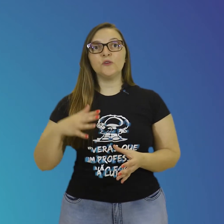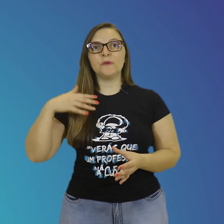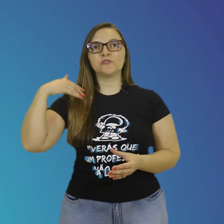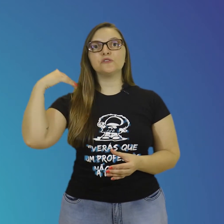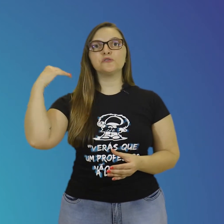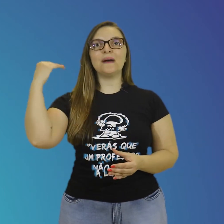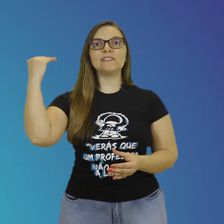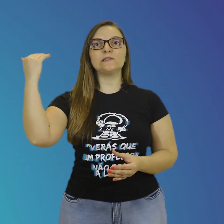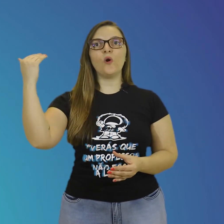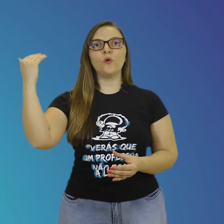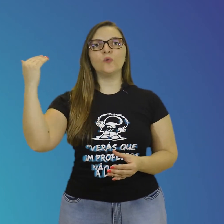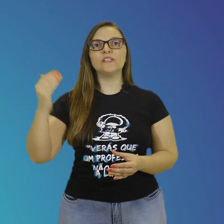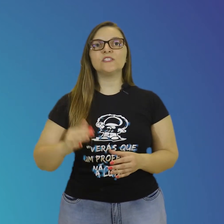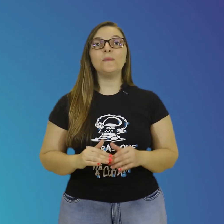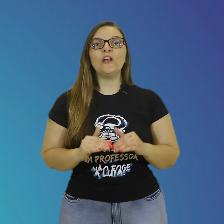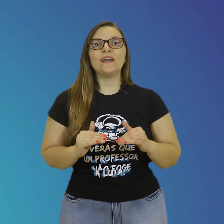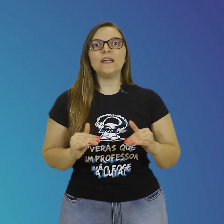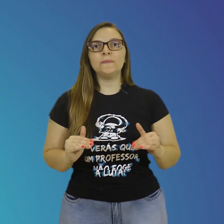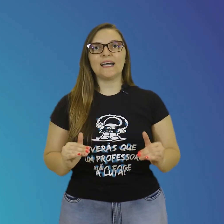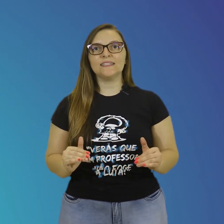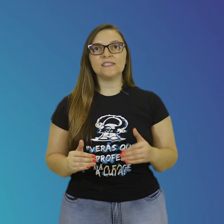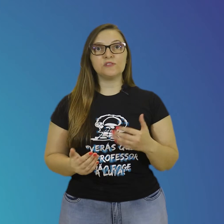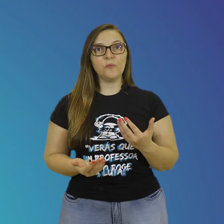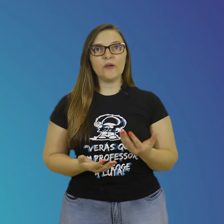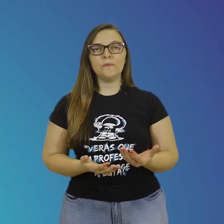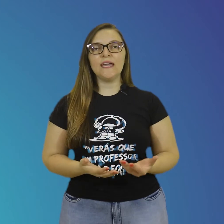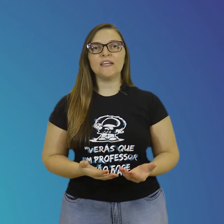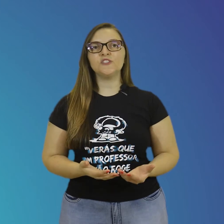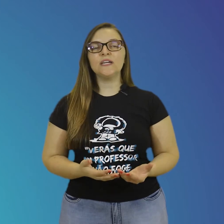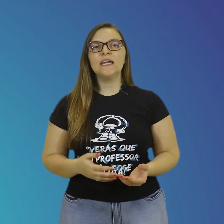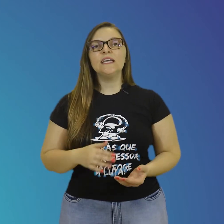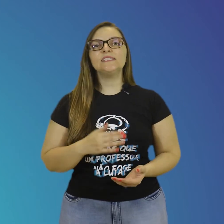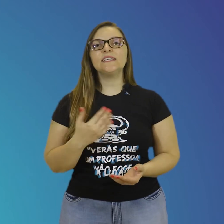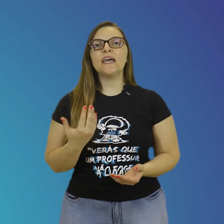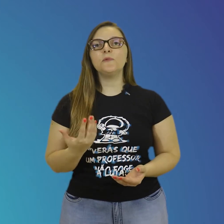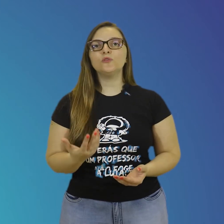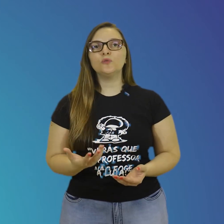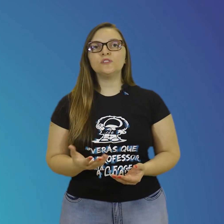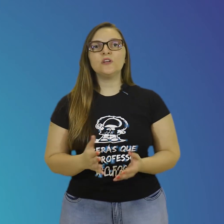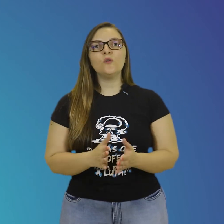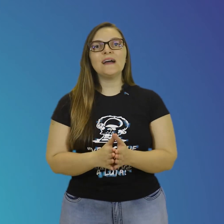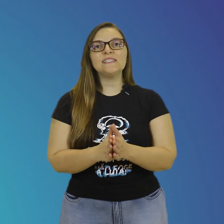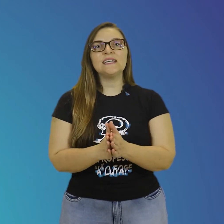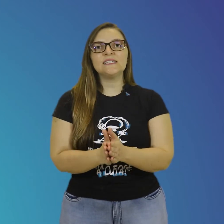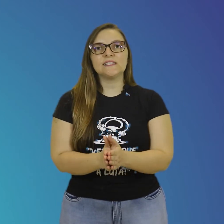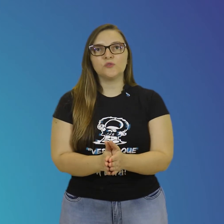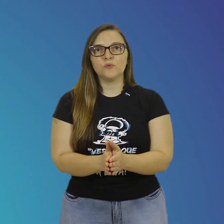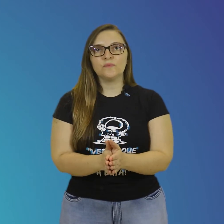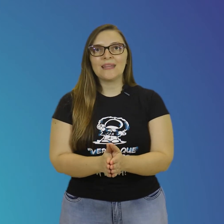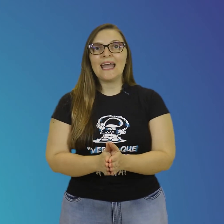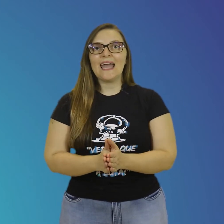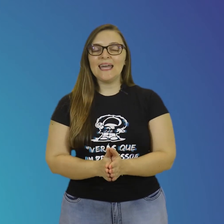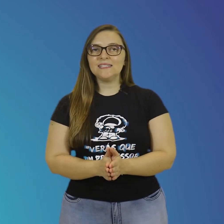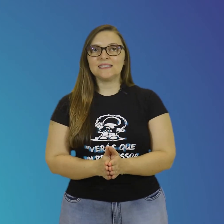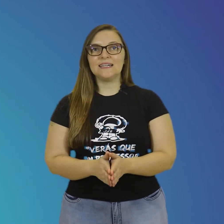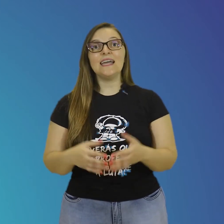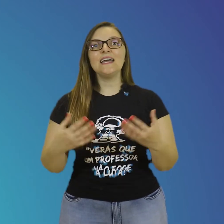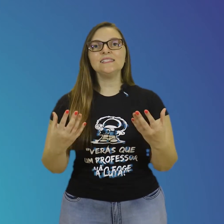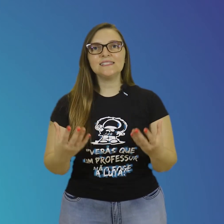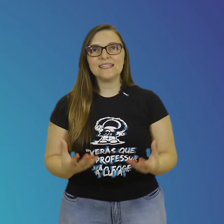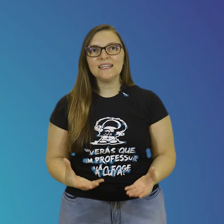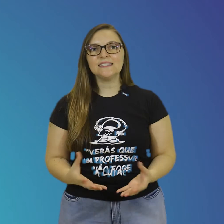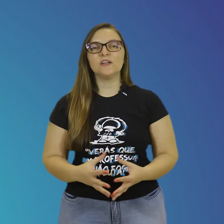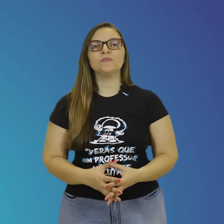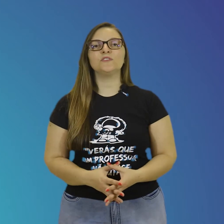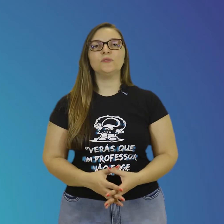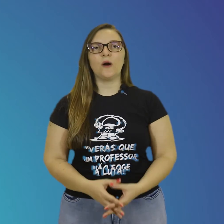girafas que têm o pescoço mais longo estão melhor adaptadas ao seu meio ambiente e se reproduzem com mais êxito. Esta